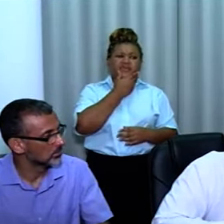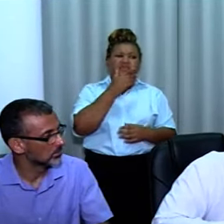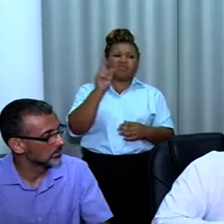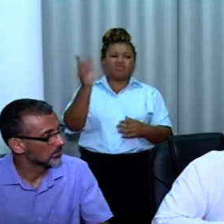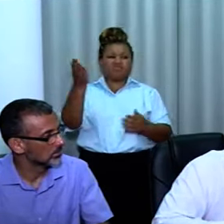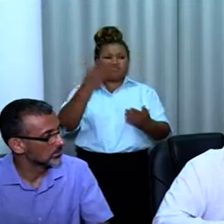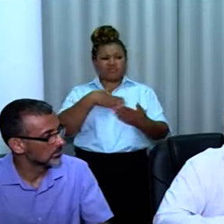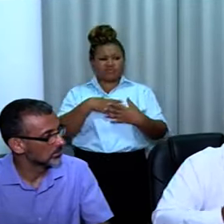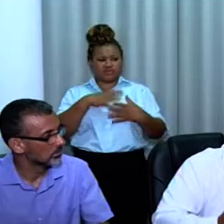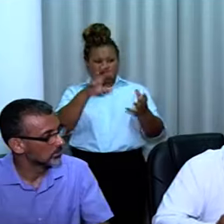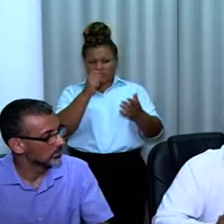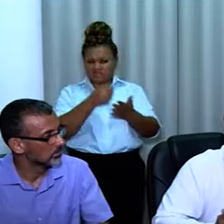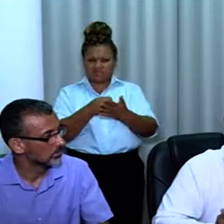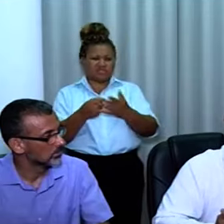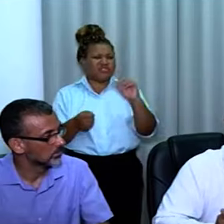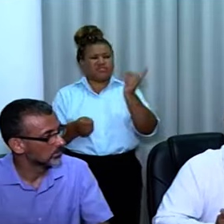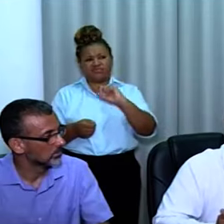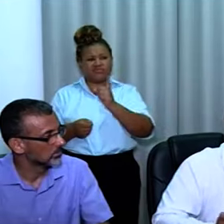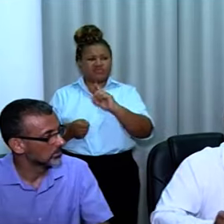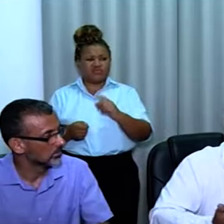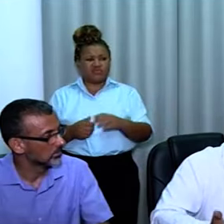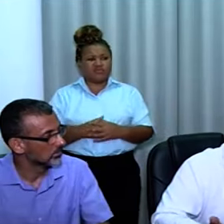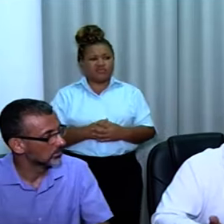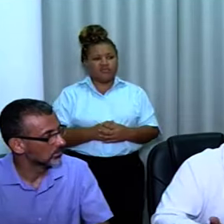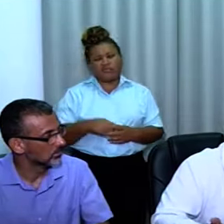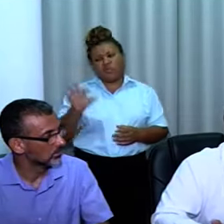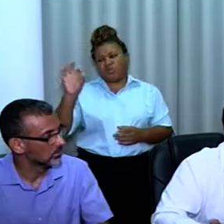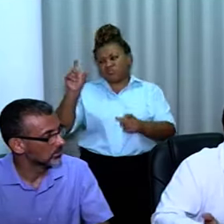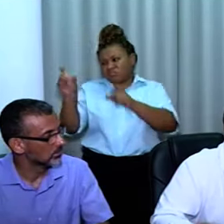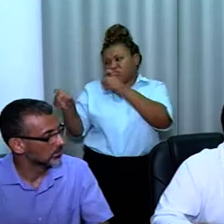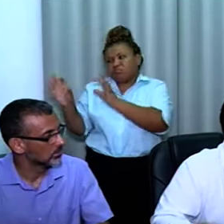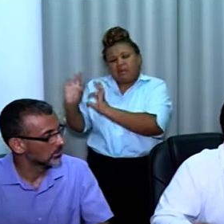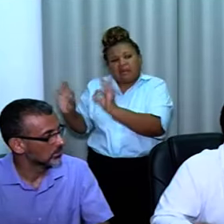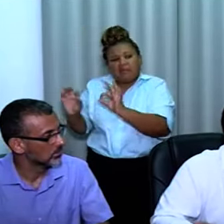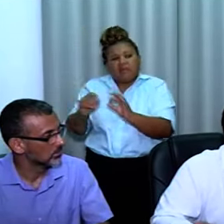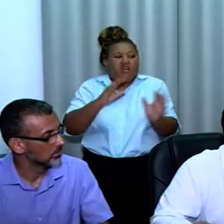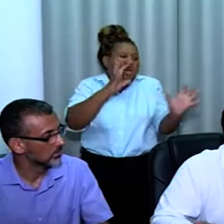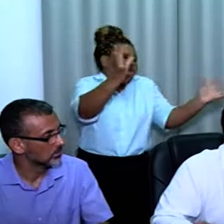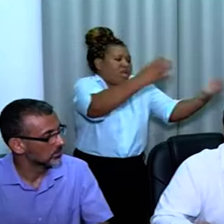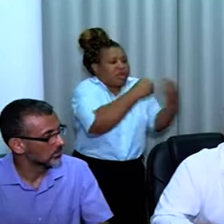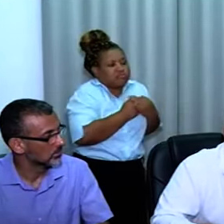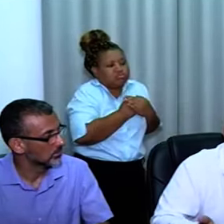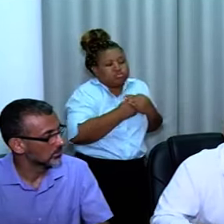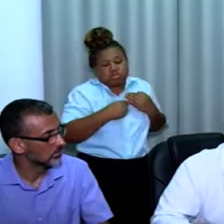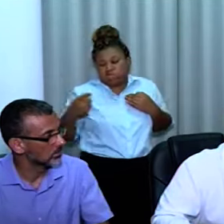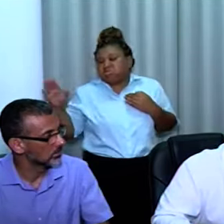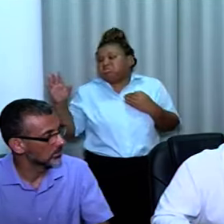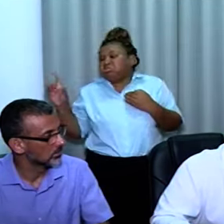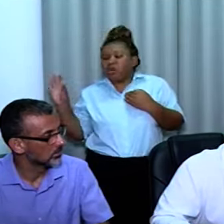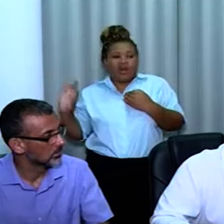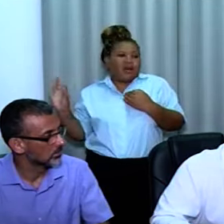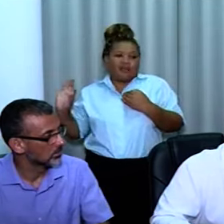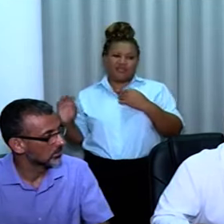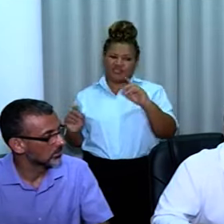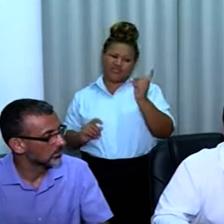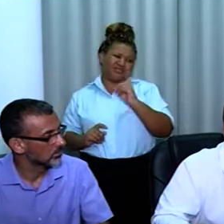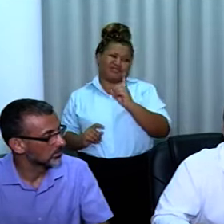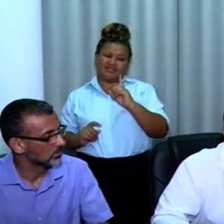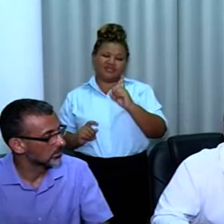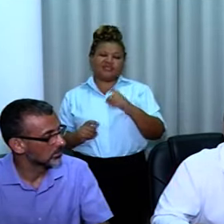acheter. Mais les autres aussi, tout. À cause de ça, nous tous nous avons ensemble. Et nous avons besoin de sa solidarité